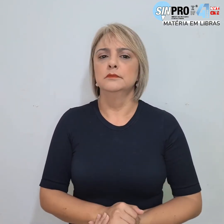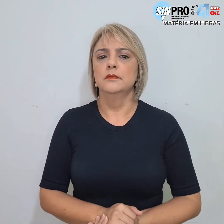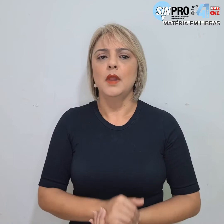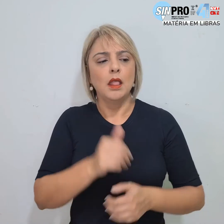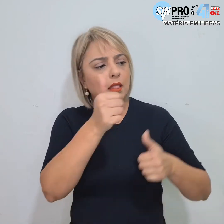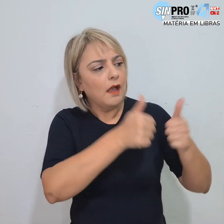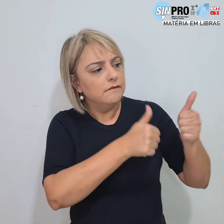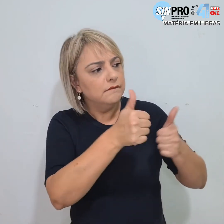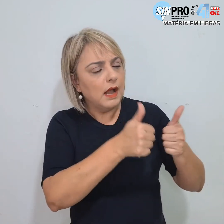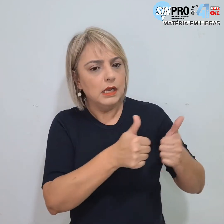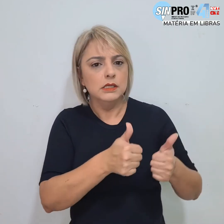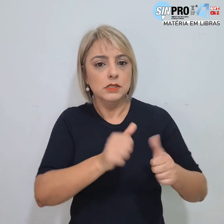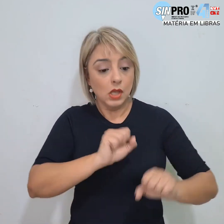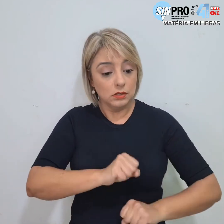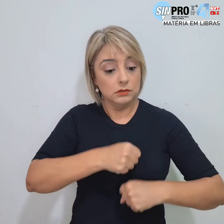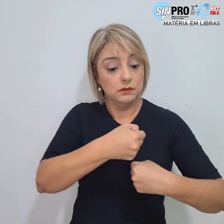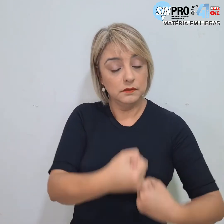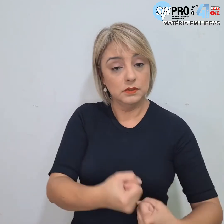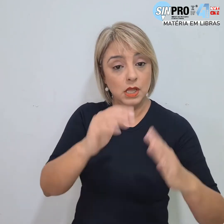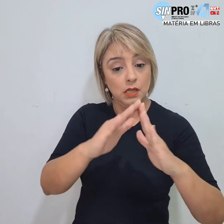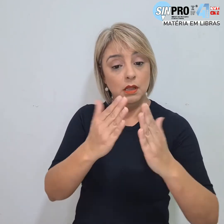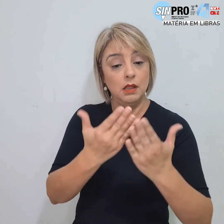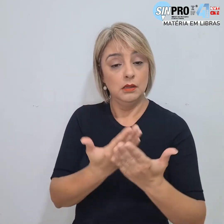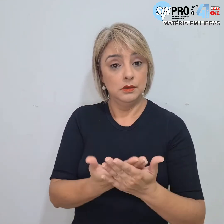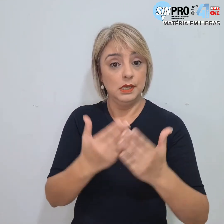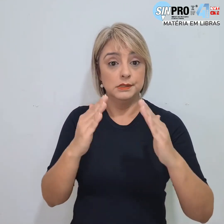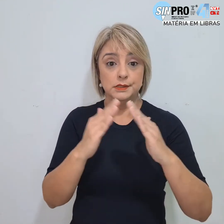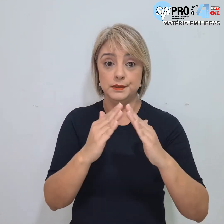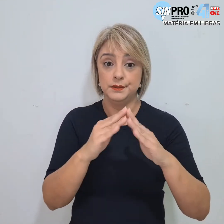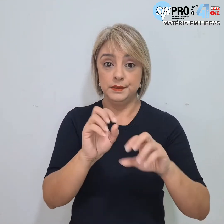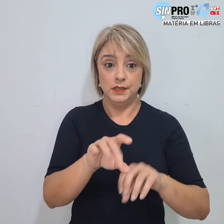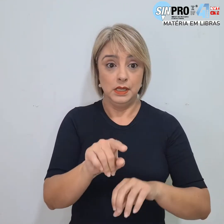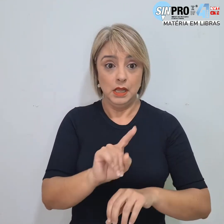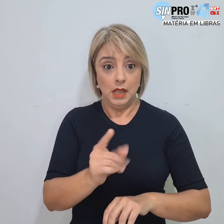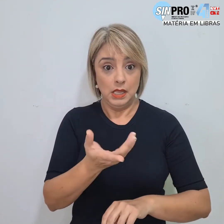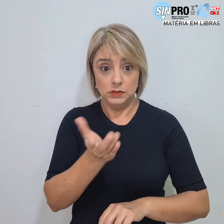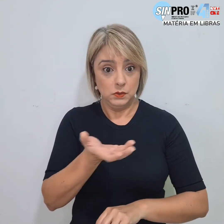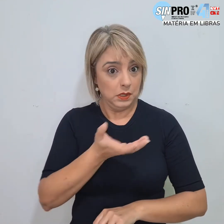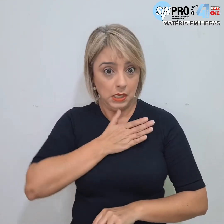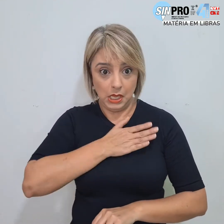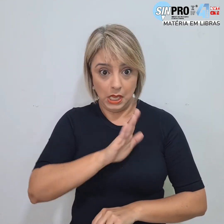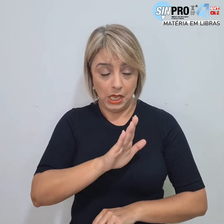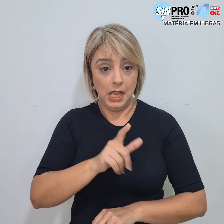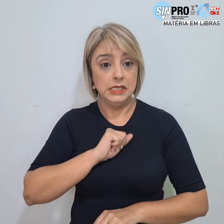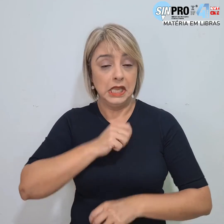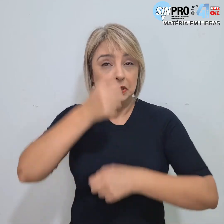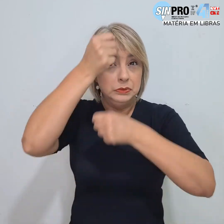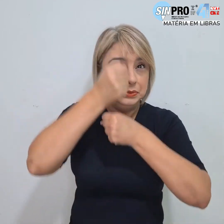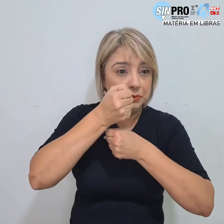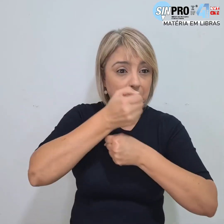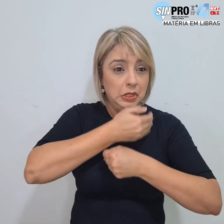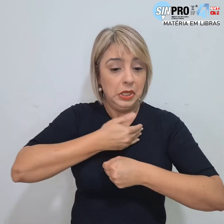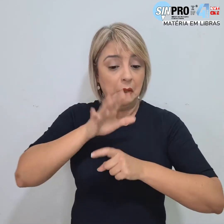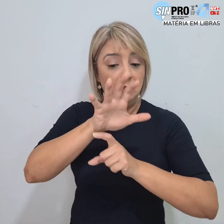Na avaliação, os defensores da educação domiciliar não abrem mão do guarda-chuva do Estado.